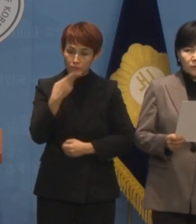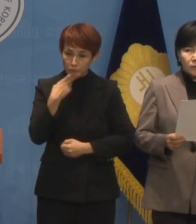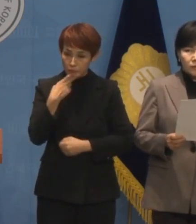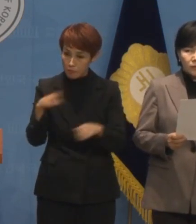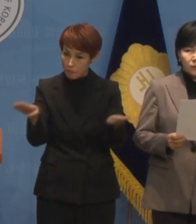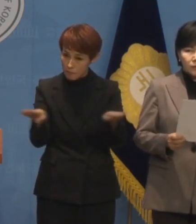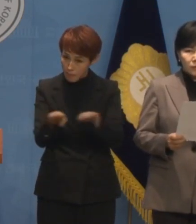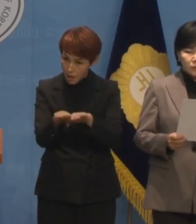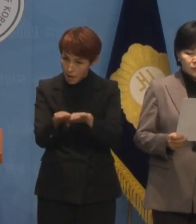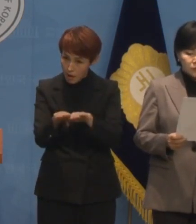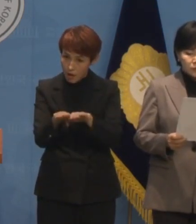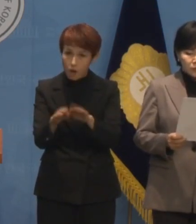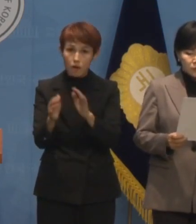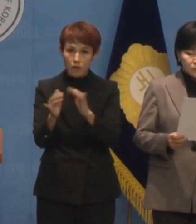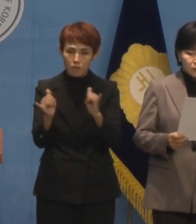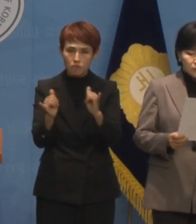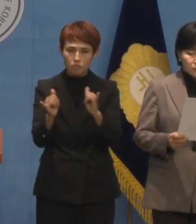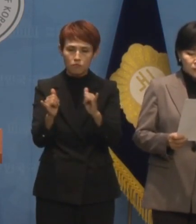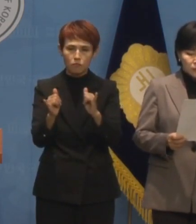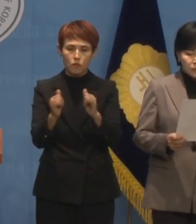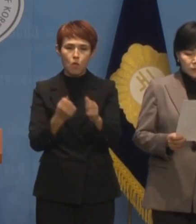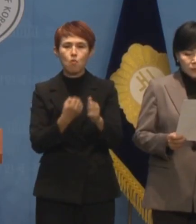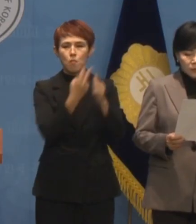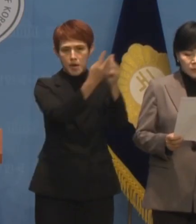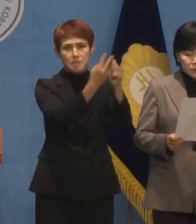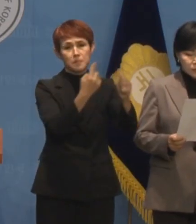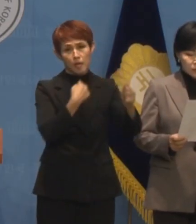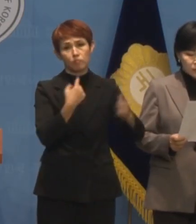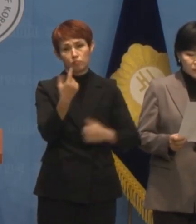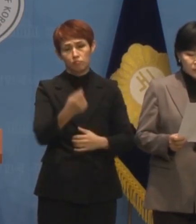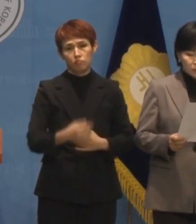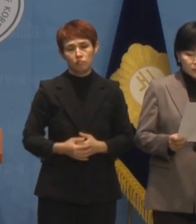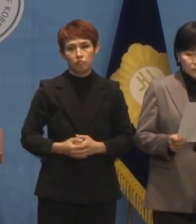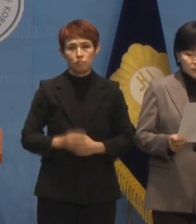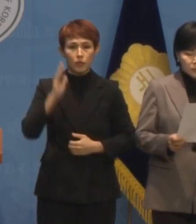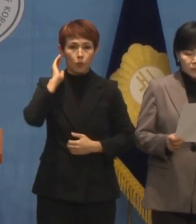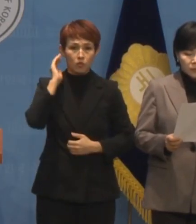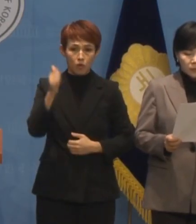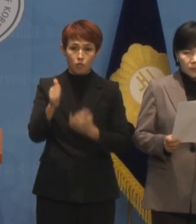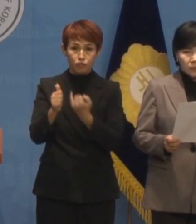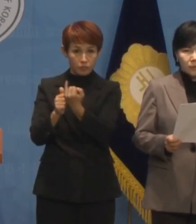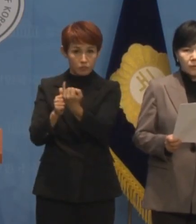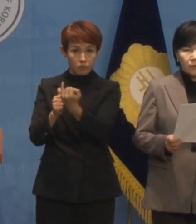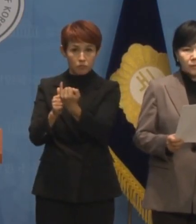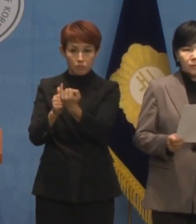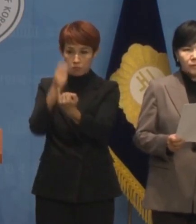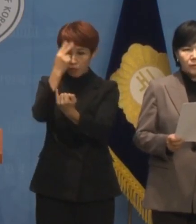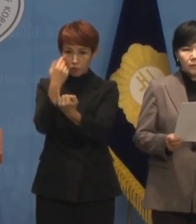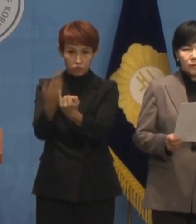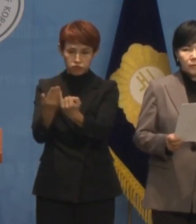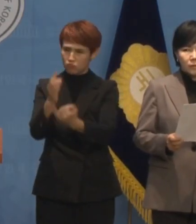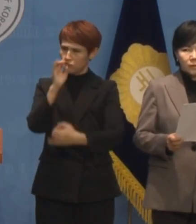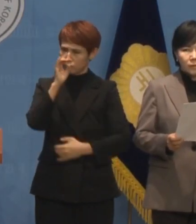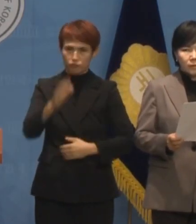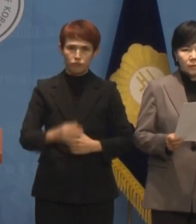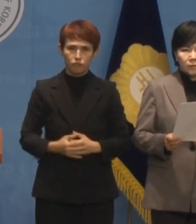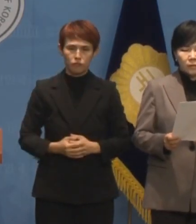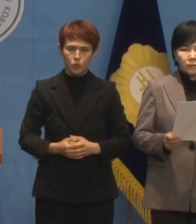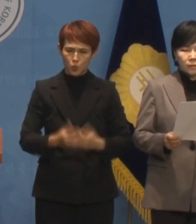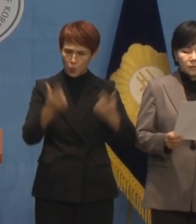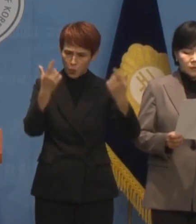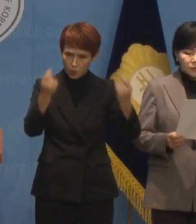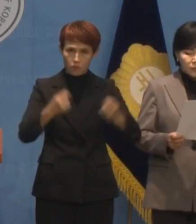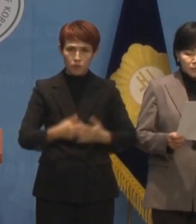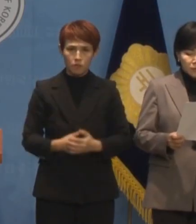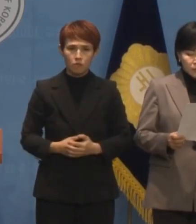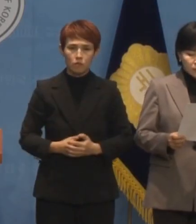불출석한 자들에 대해 고발 조치를 해왔습니다. 대통령 배우자라고 해서 예외가 될 순 없습니다.